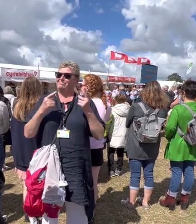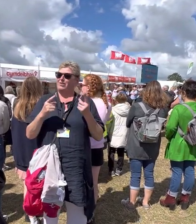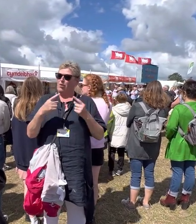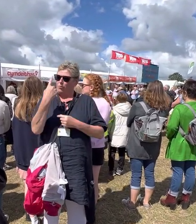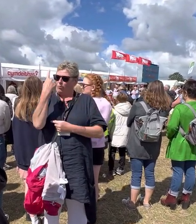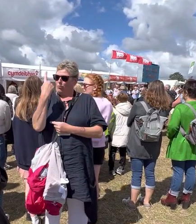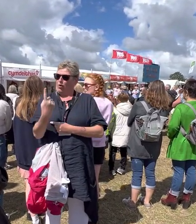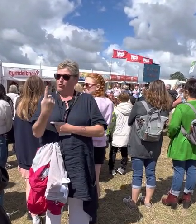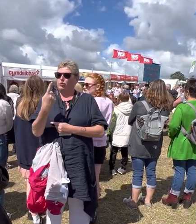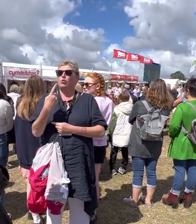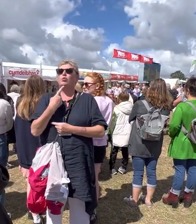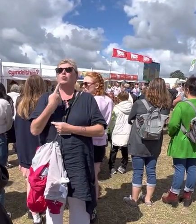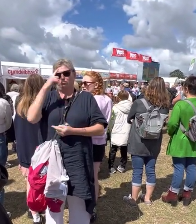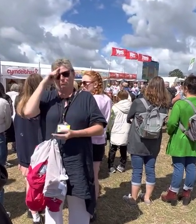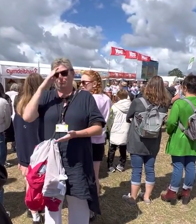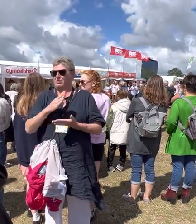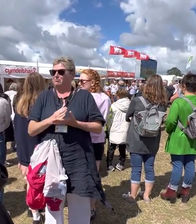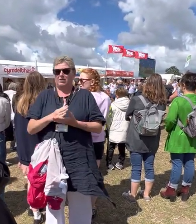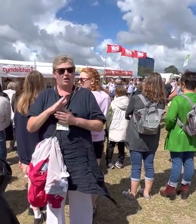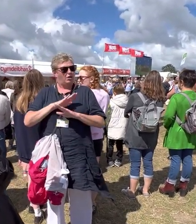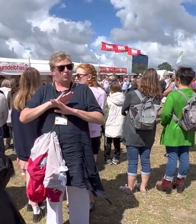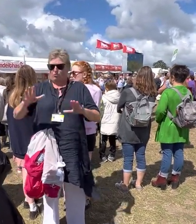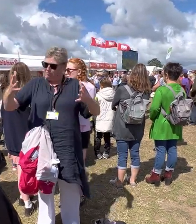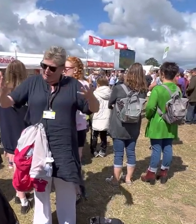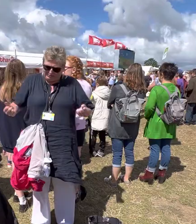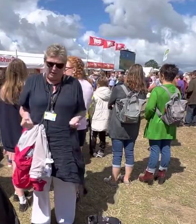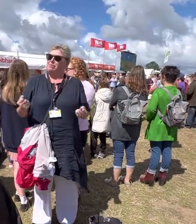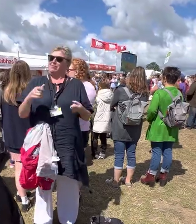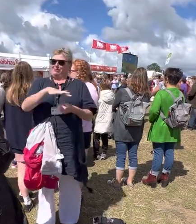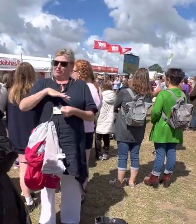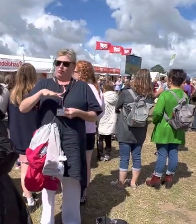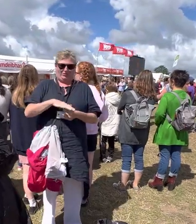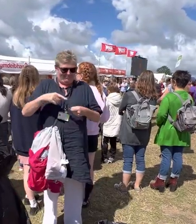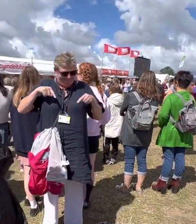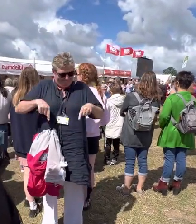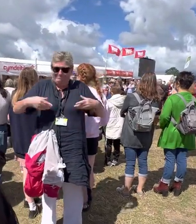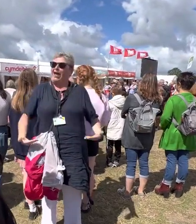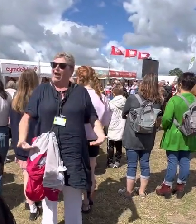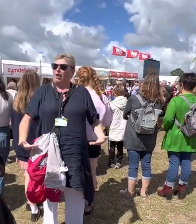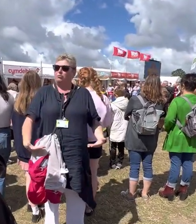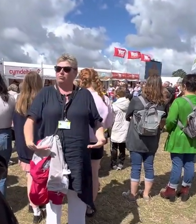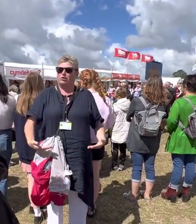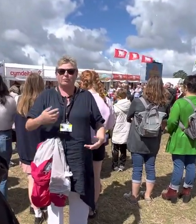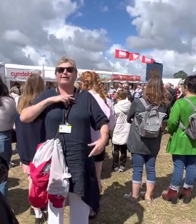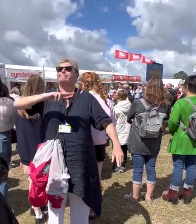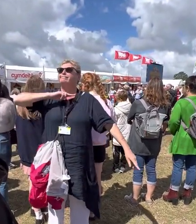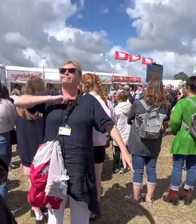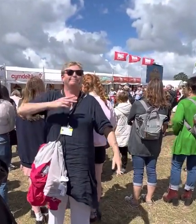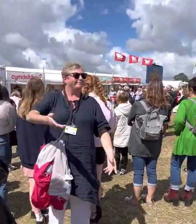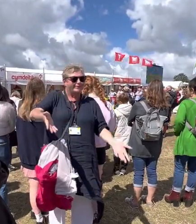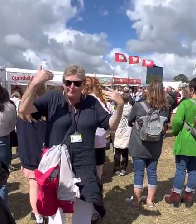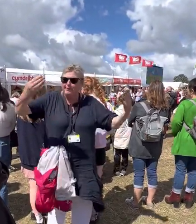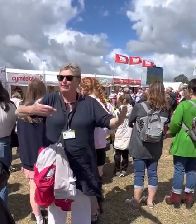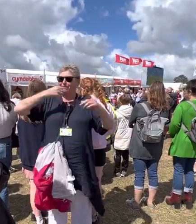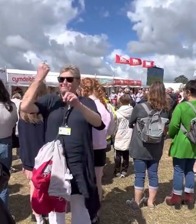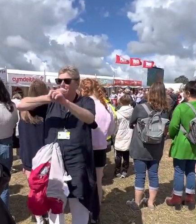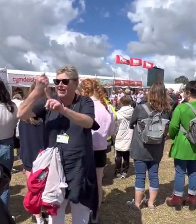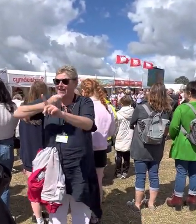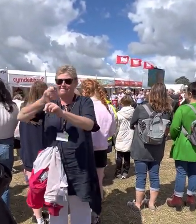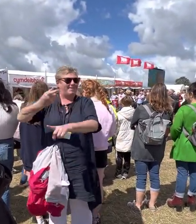sydd wedi penderfynu peidio derbyn pethau fel y gymaen nhw ac i godi lais ac i ymladd yn ôl. Felly, sut i